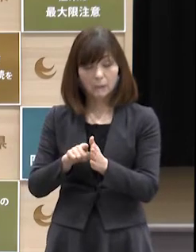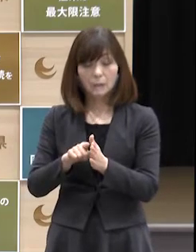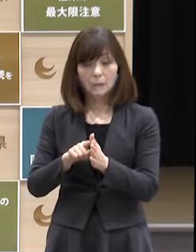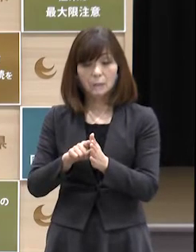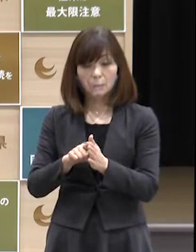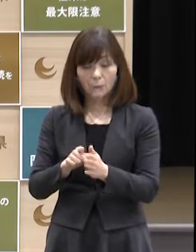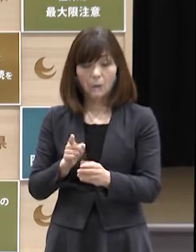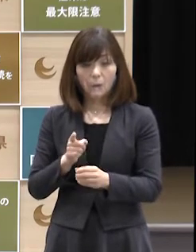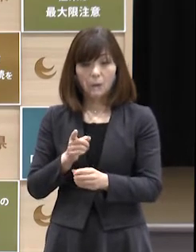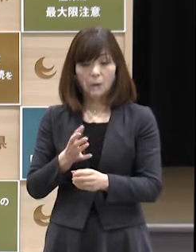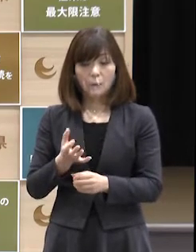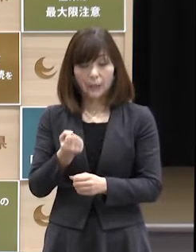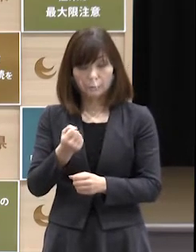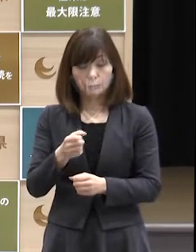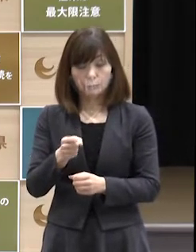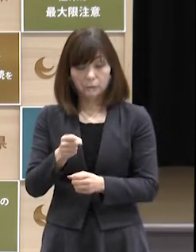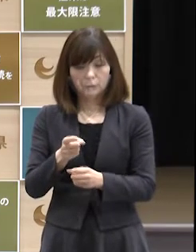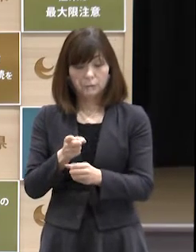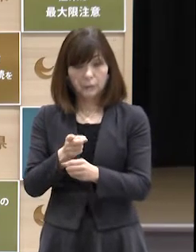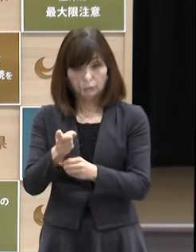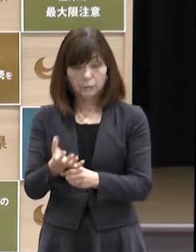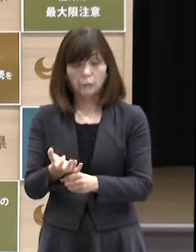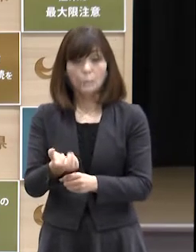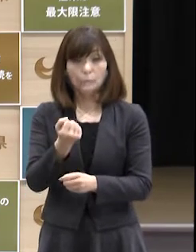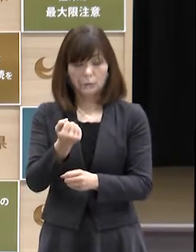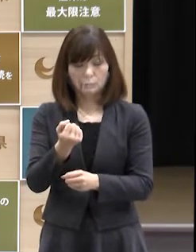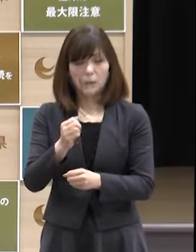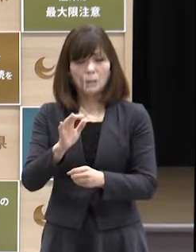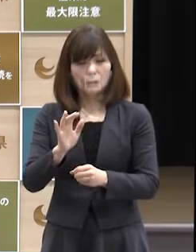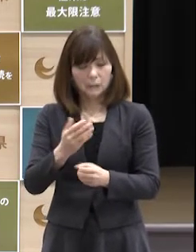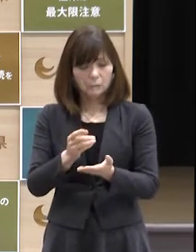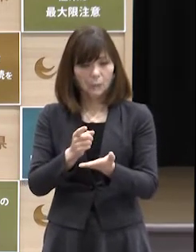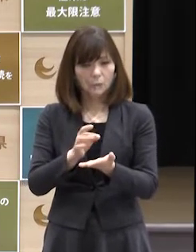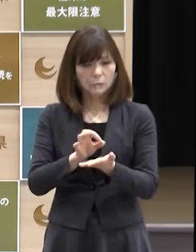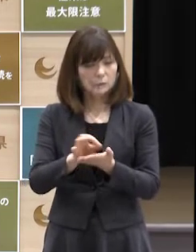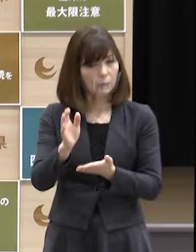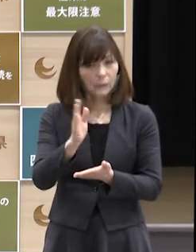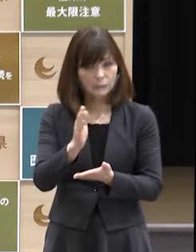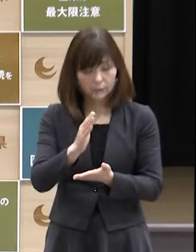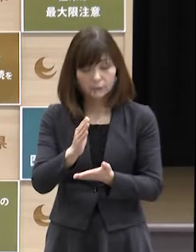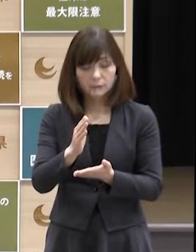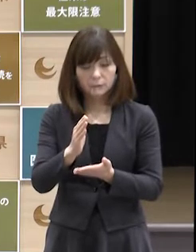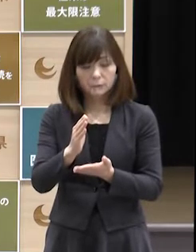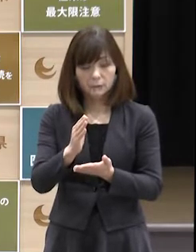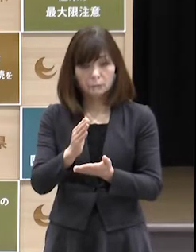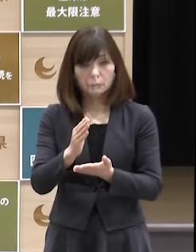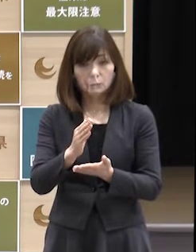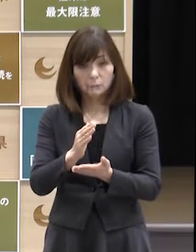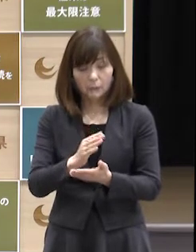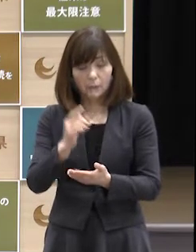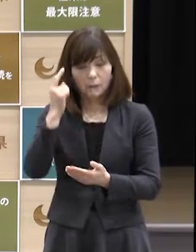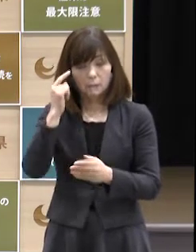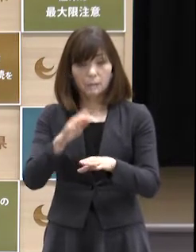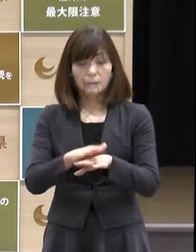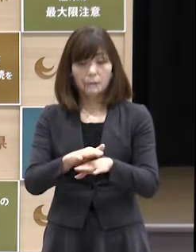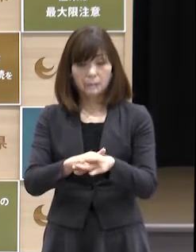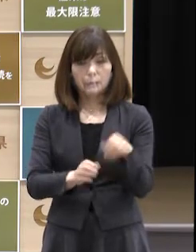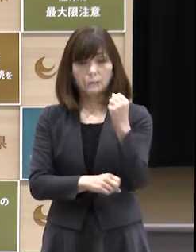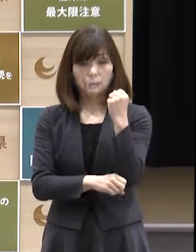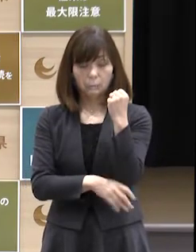は使わないということが前提であると考えられたわけですね。でそれによ